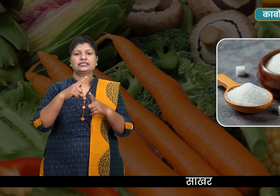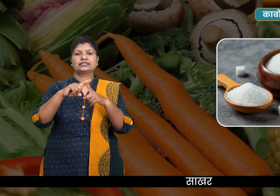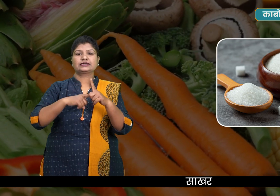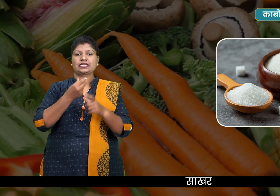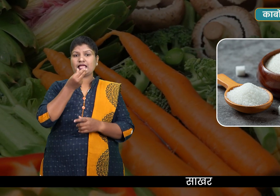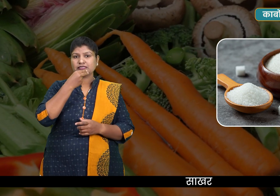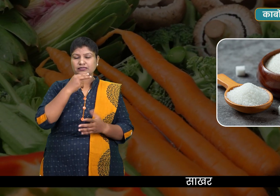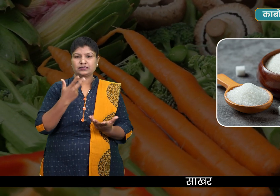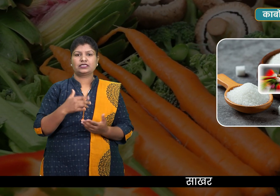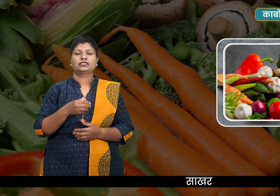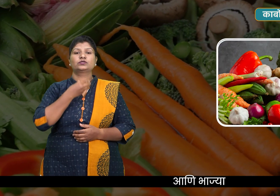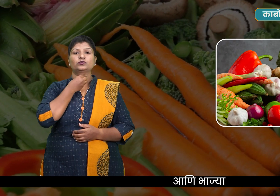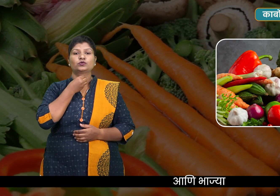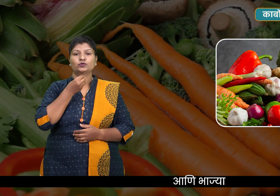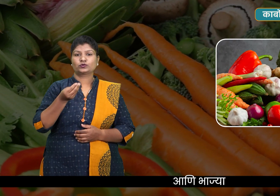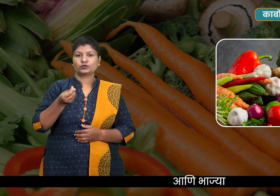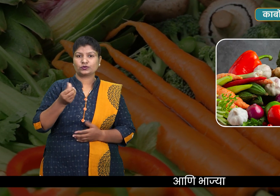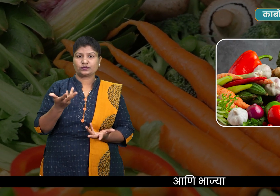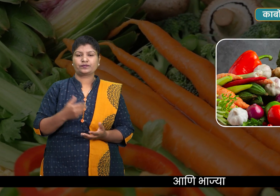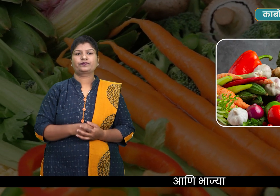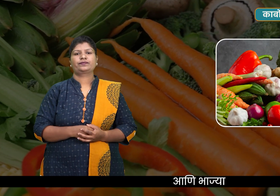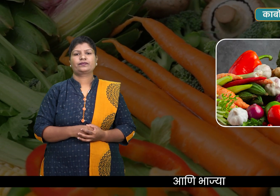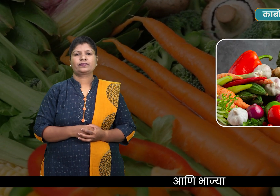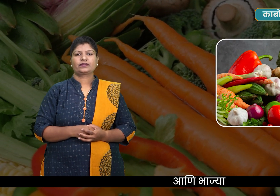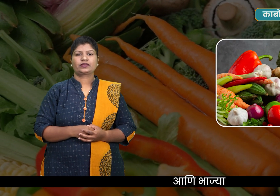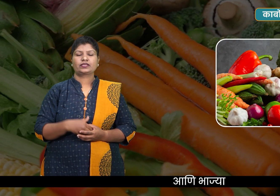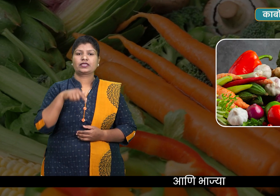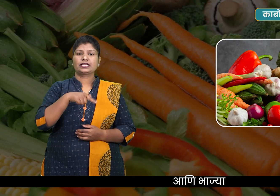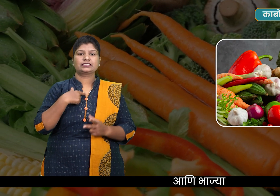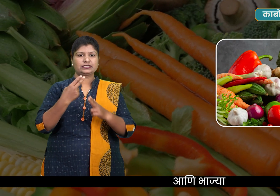साखर आणि भाज्या